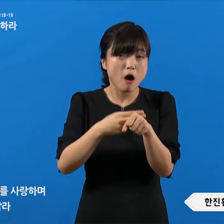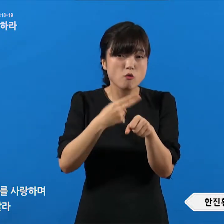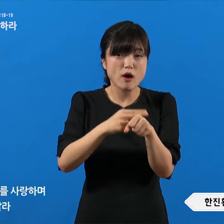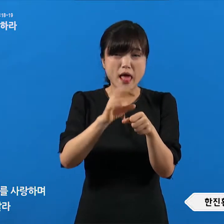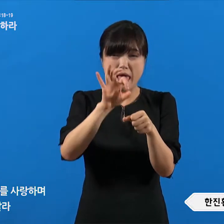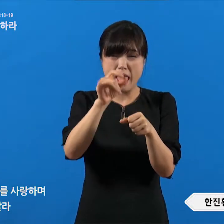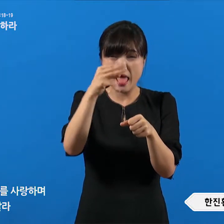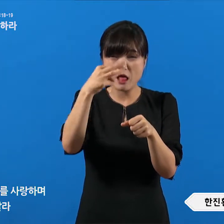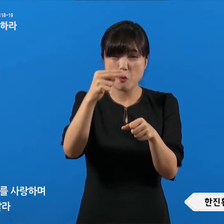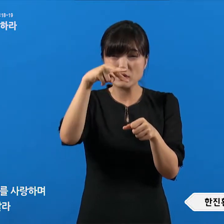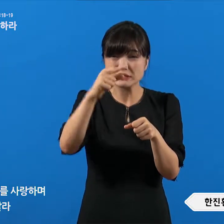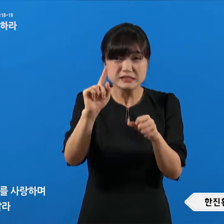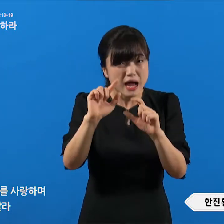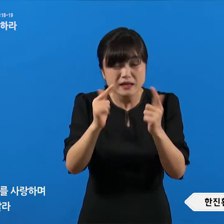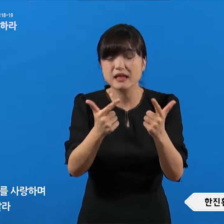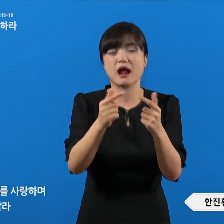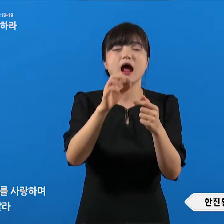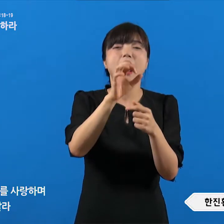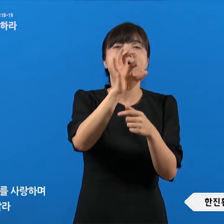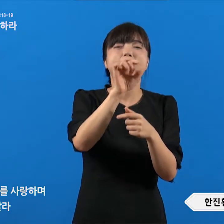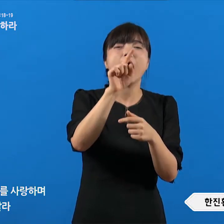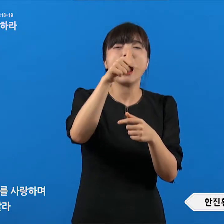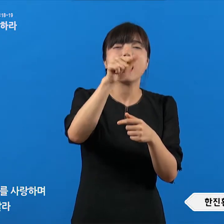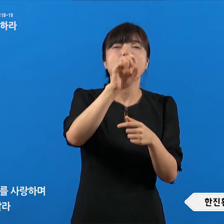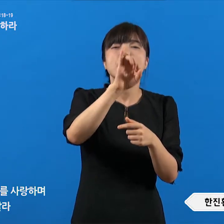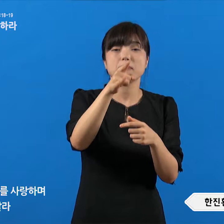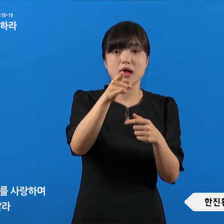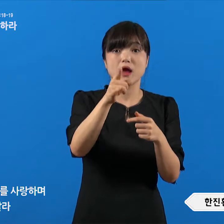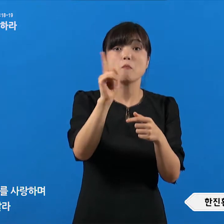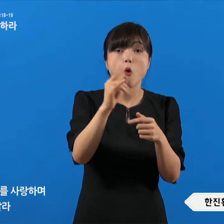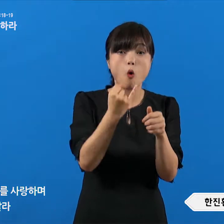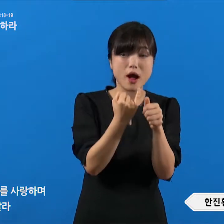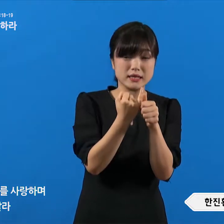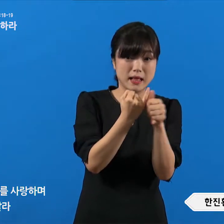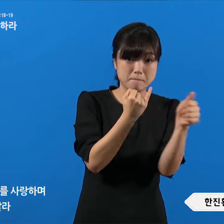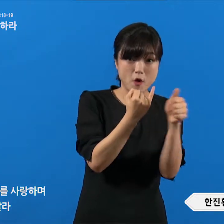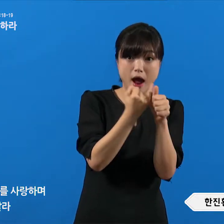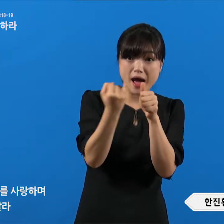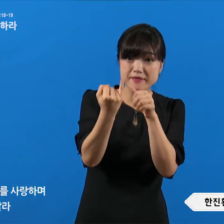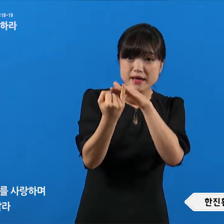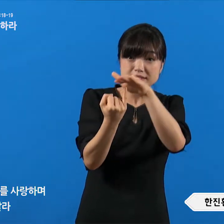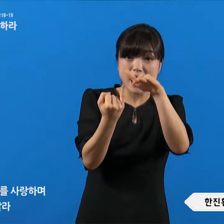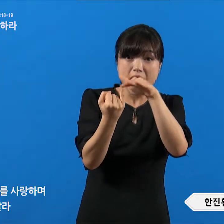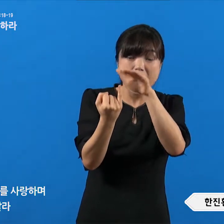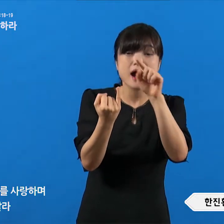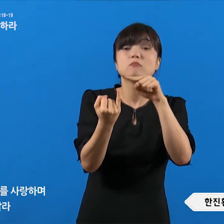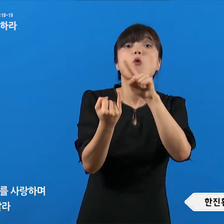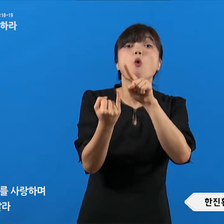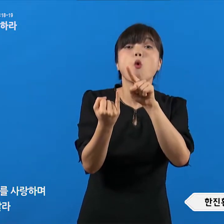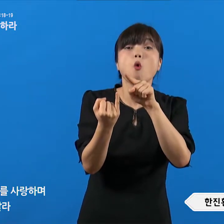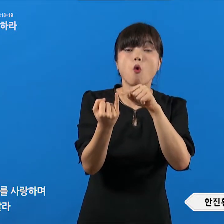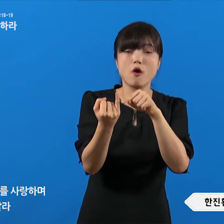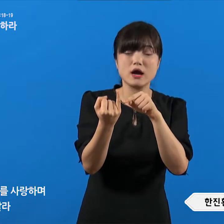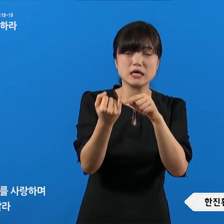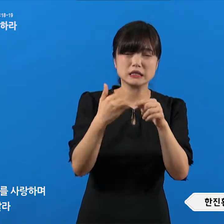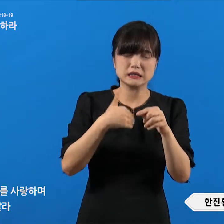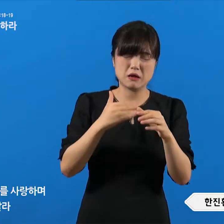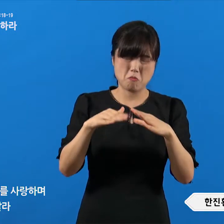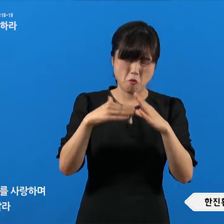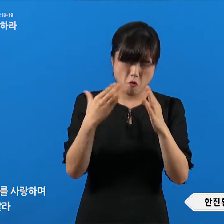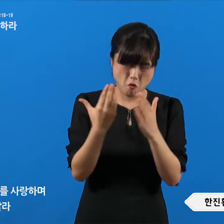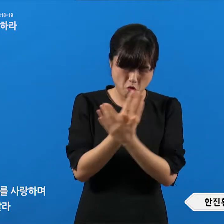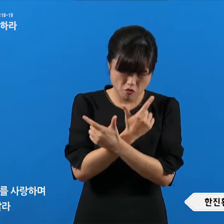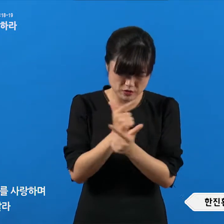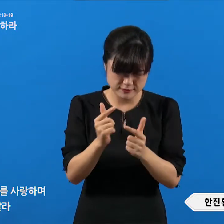단어를 쓰지 않고 아가페를 썼습니다. 남편이 아내를 사랑하는 사랑은 자신의